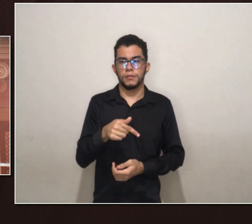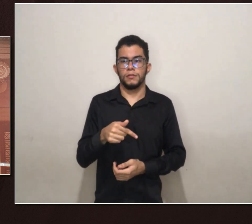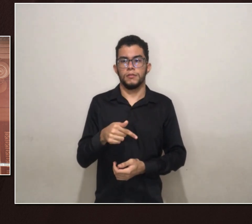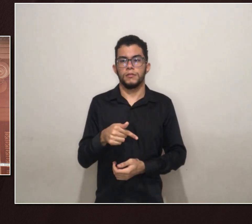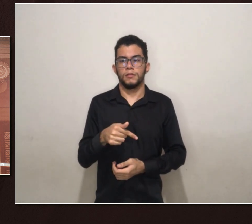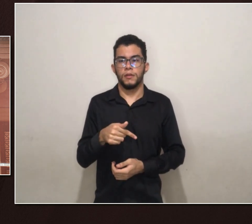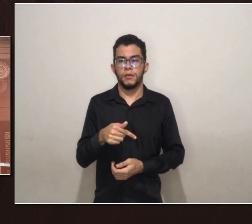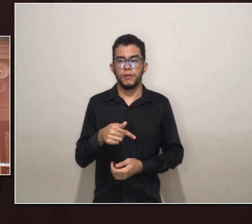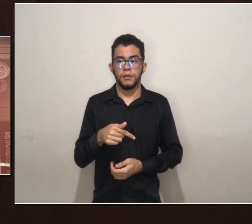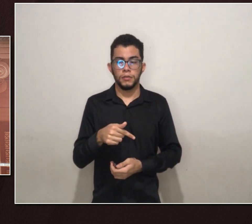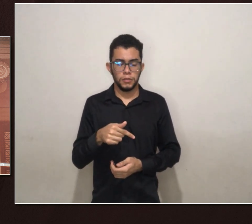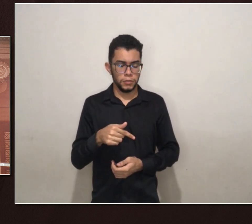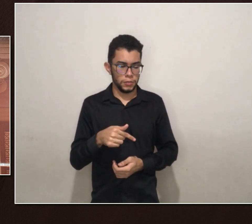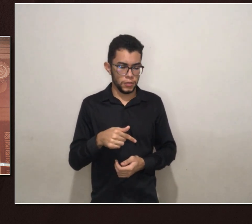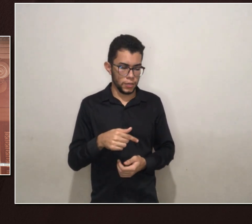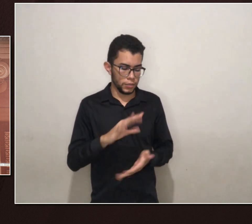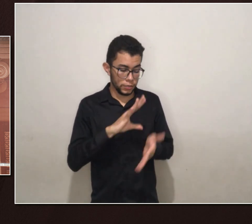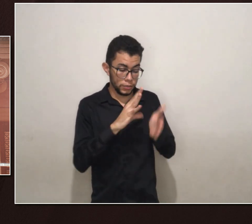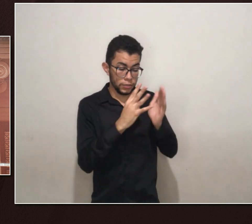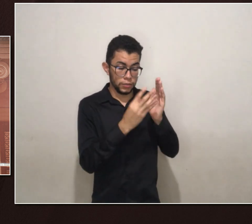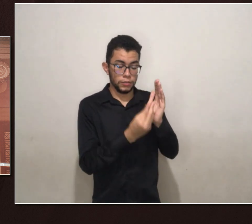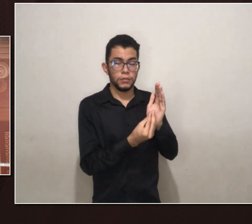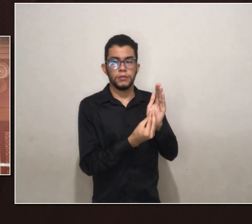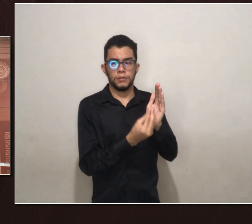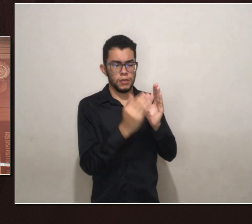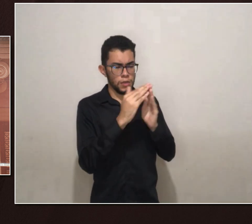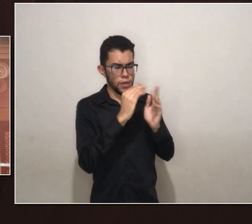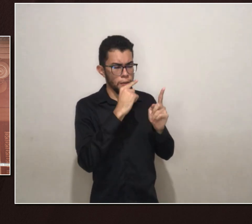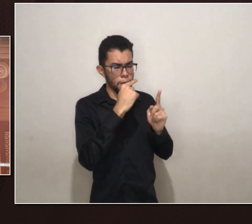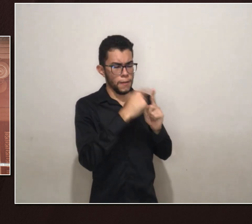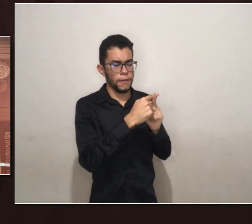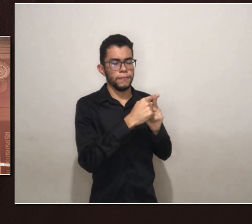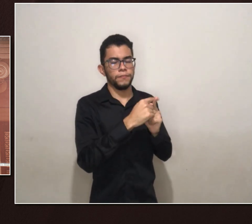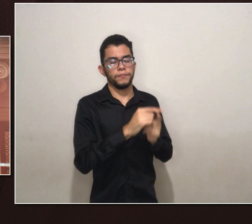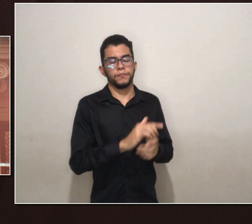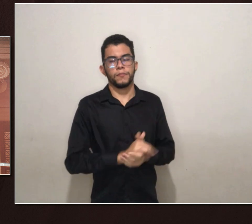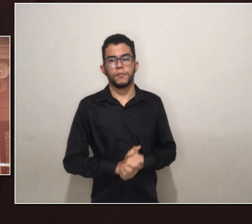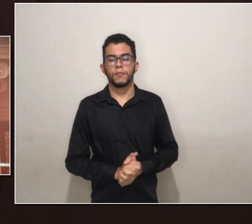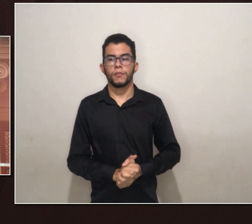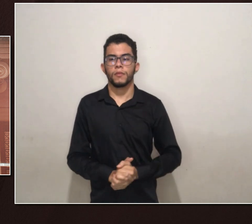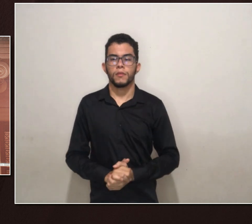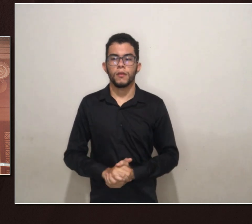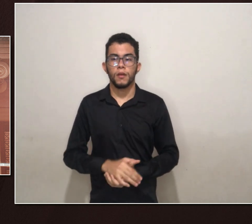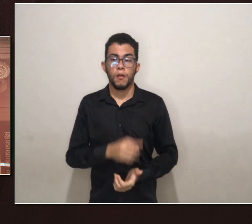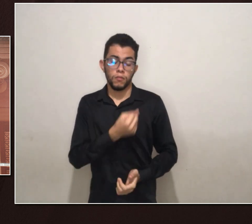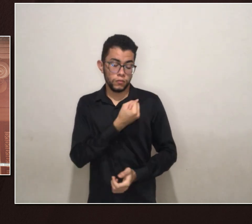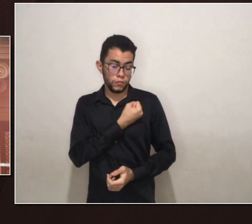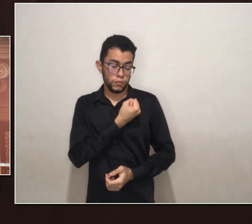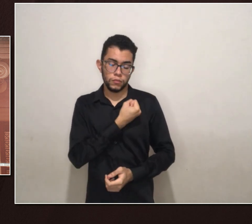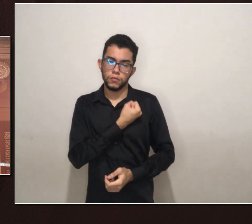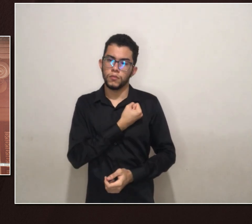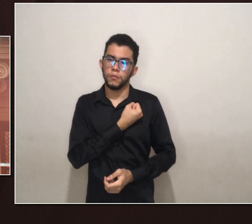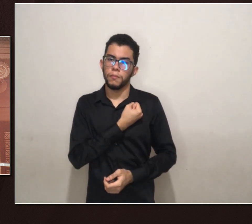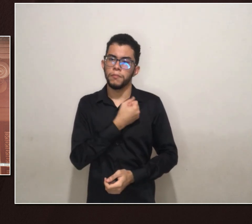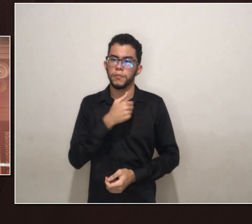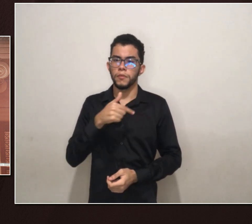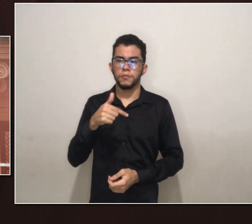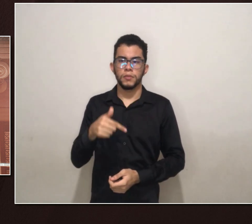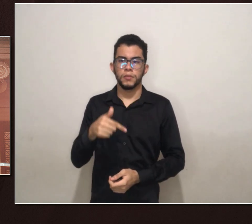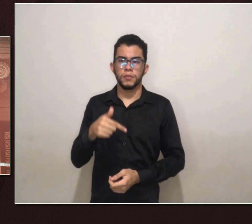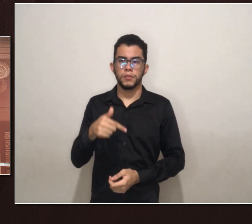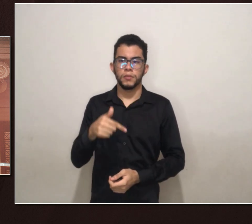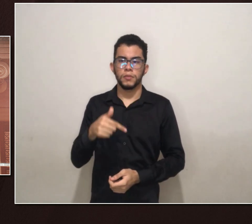vezes, número 7 representa a completude, né? Sete